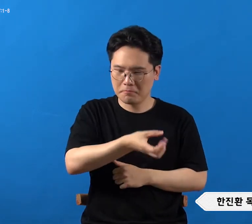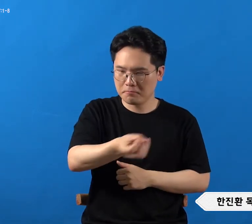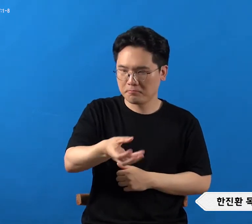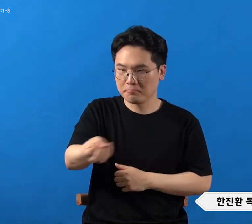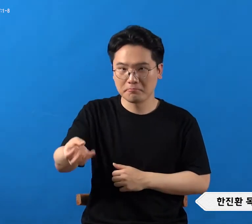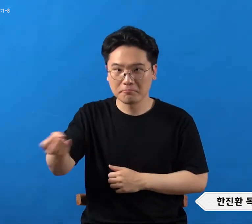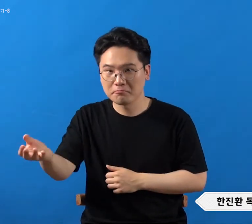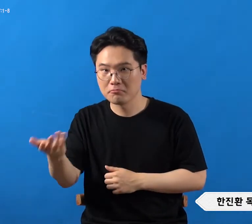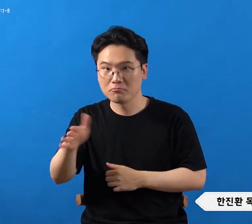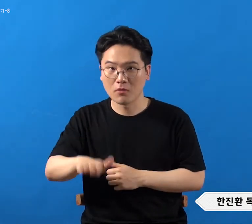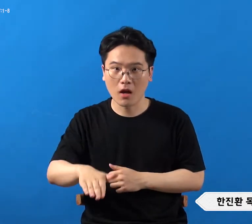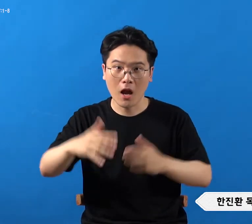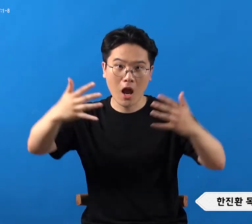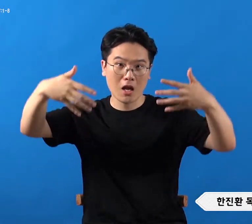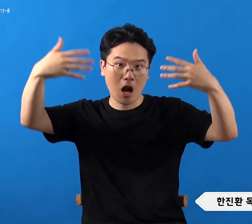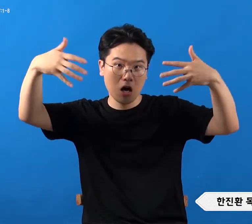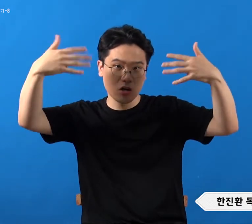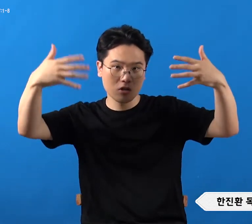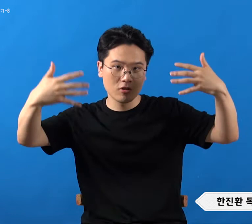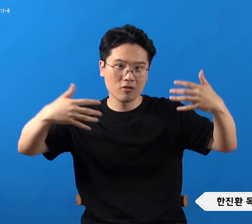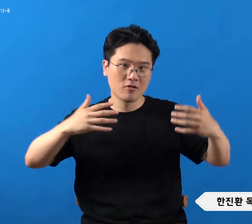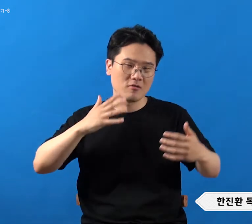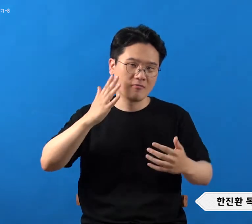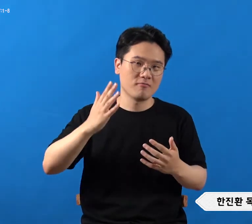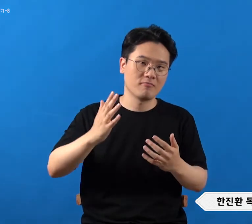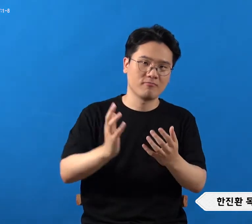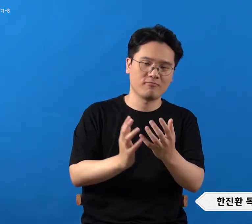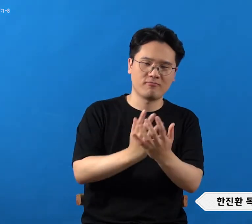가을이 되면 무수한 이삭이 맺히지 않습니까?